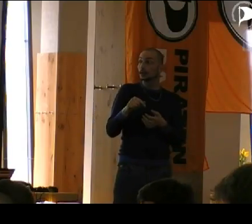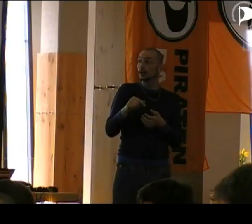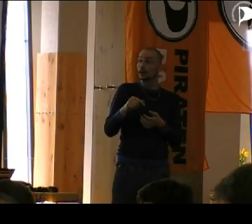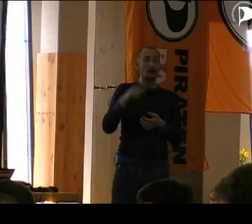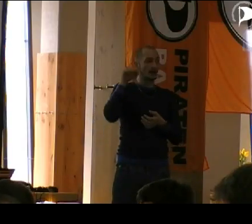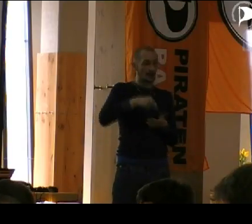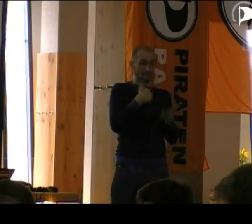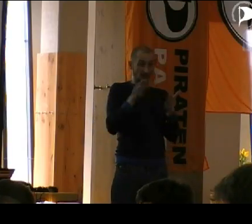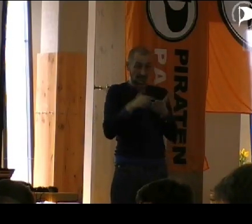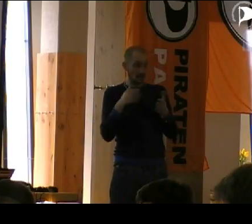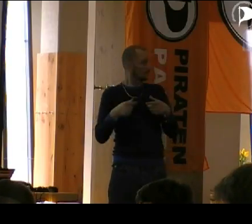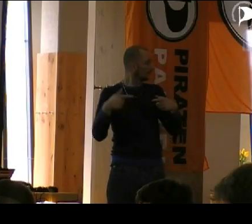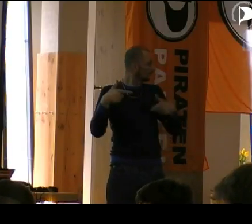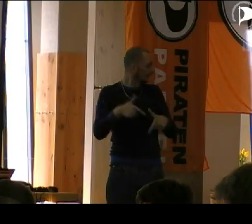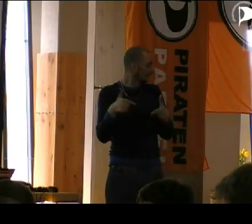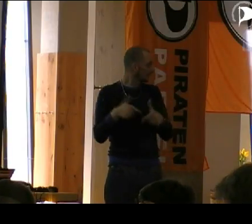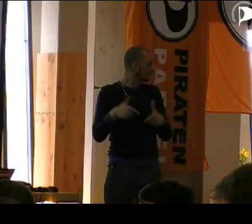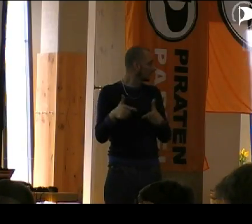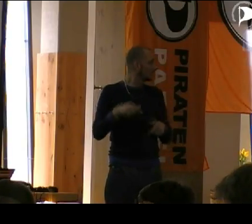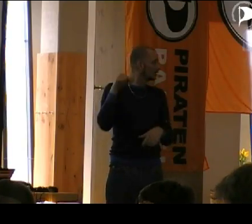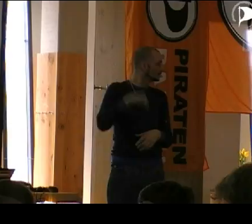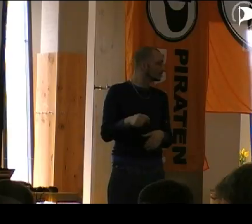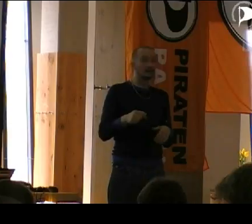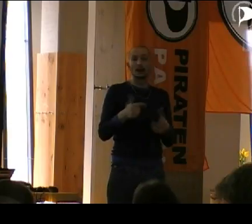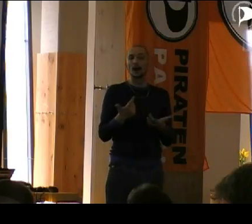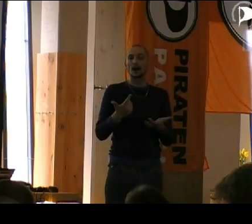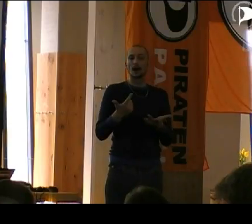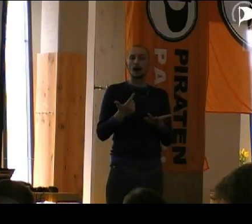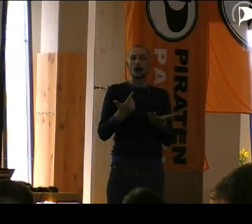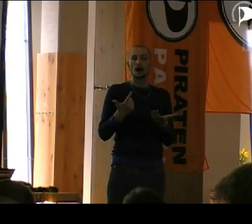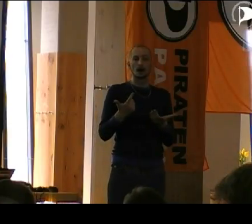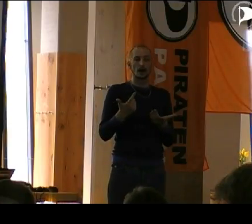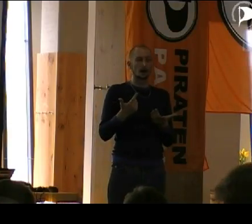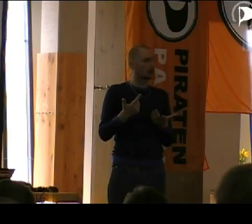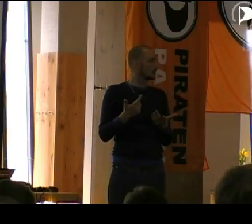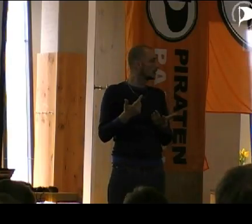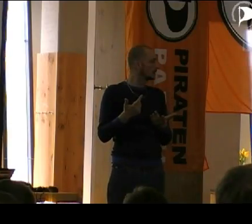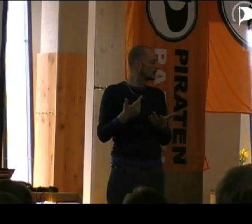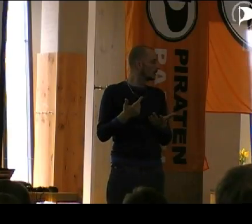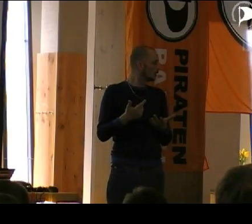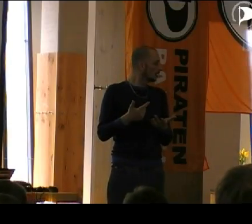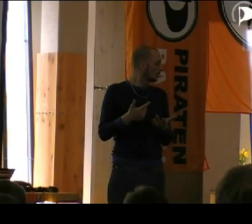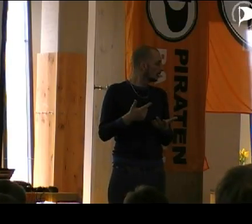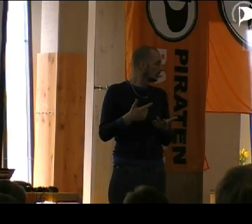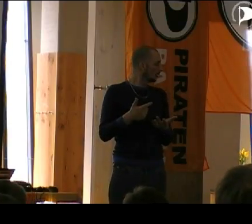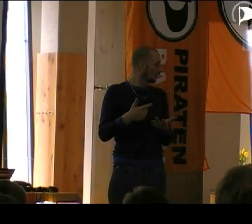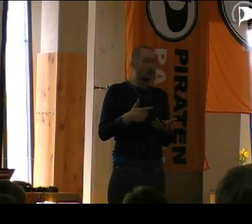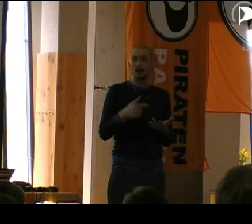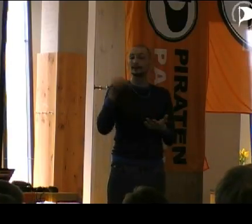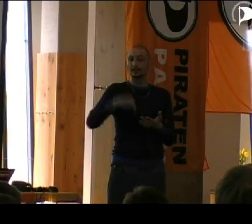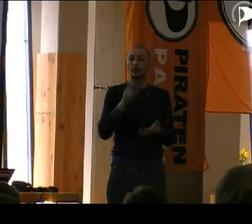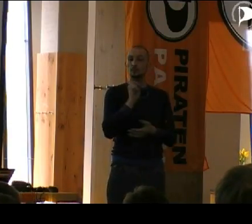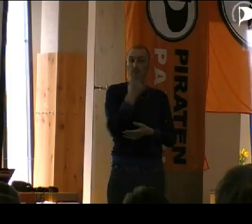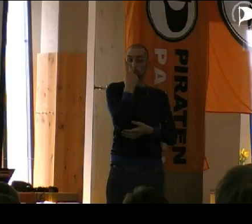weiter getrieben werden aber ich bin jetzt hier noch im standortwettbewerb hoffentlich vorgestellt das kann sparen wir haben es weiter gepflegt werden dann müsste google fläche